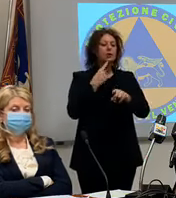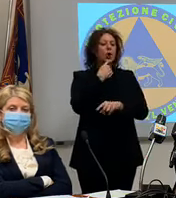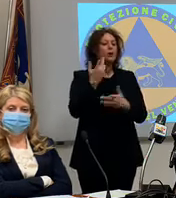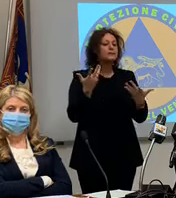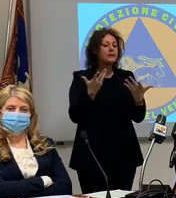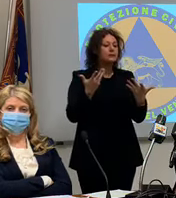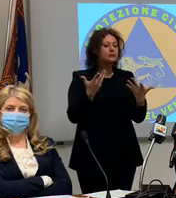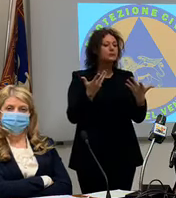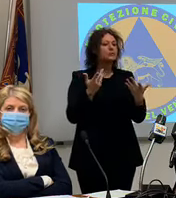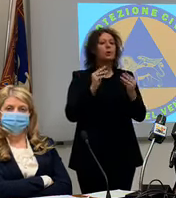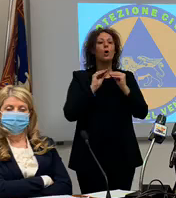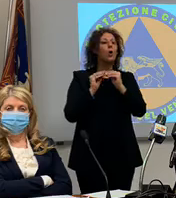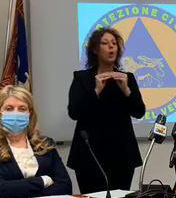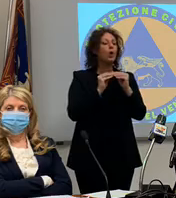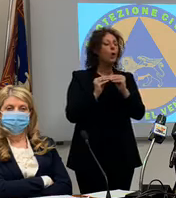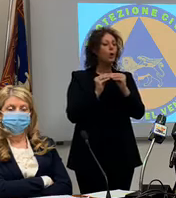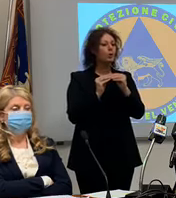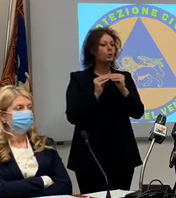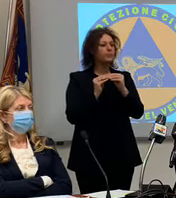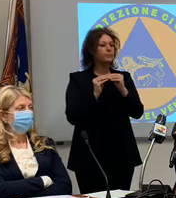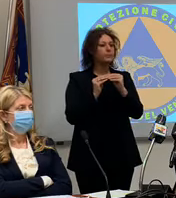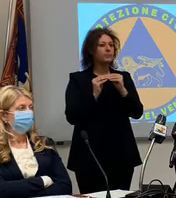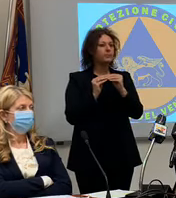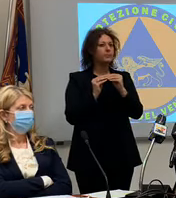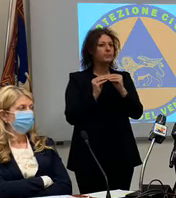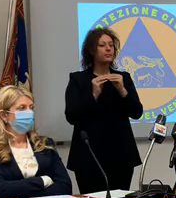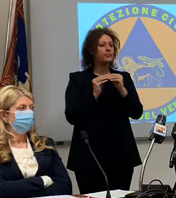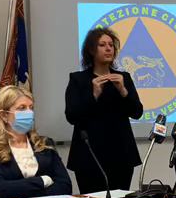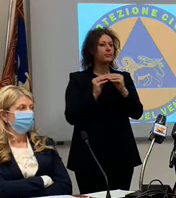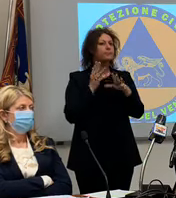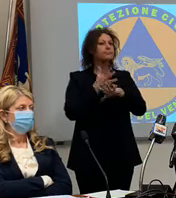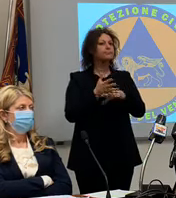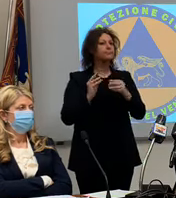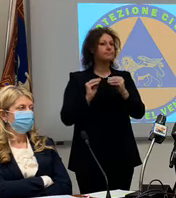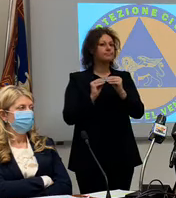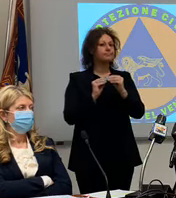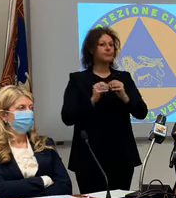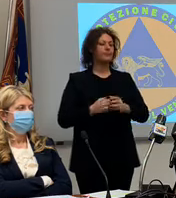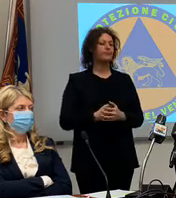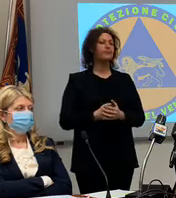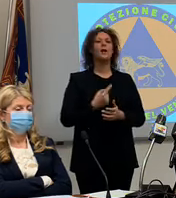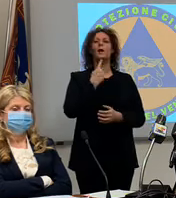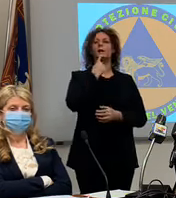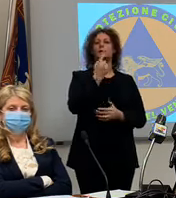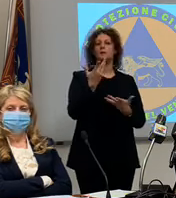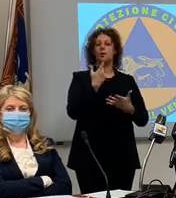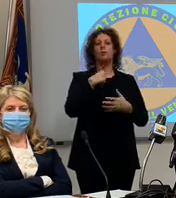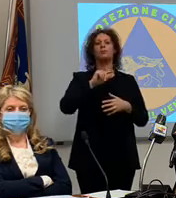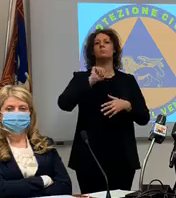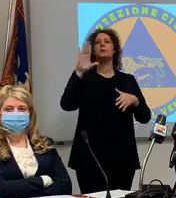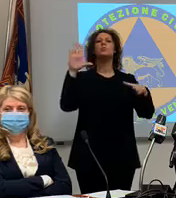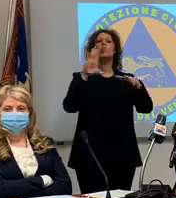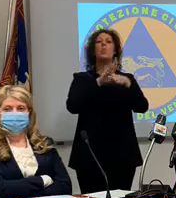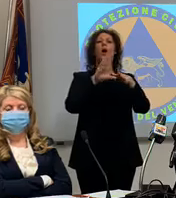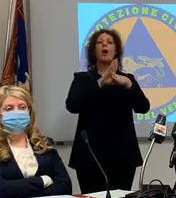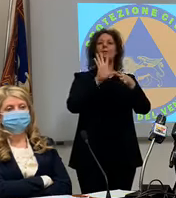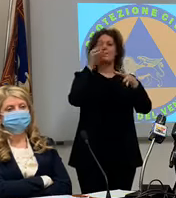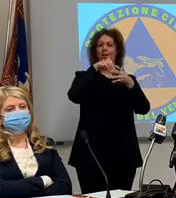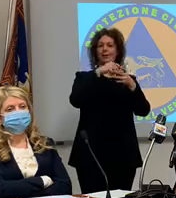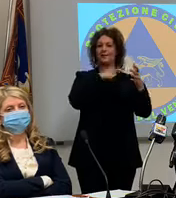e di che cosa abbiano intenzione di fare no Guarda Intanto io dico che la squadra di sindaci è una squadra responsabile ne abbiamo parlato con